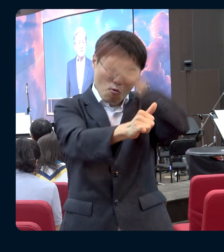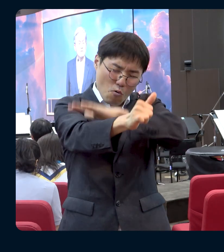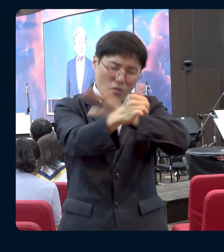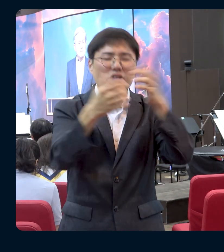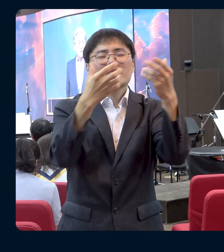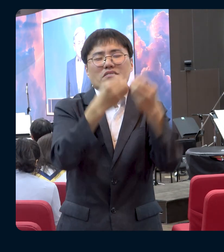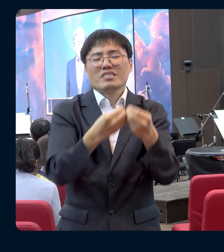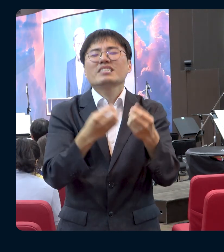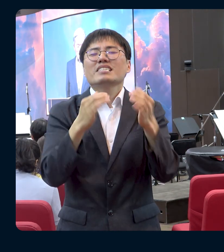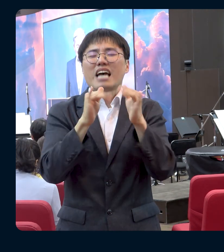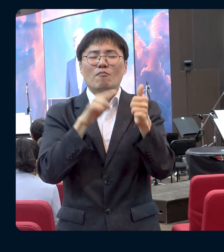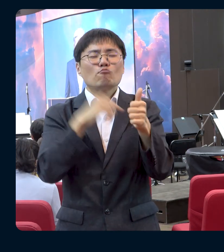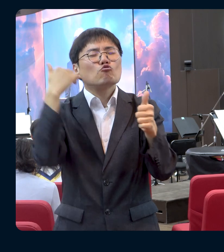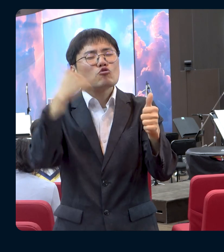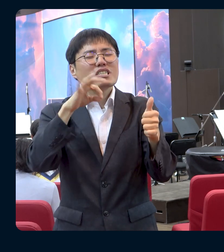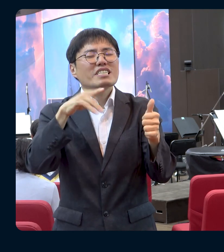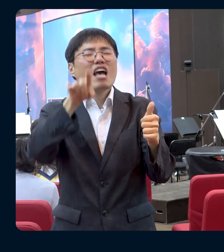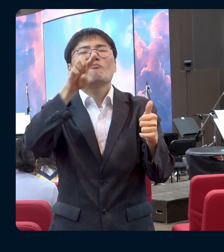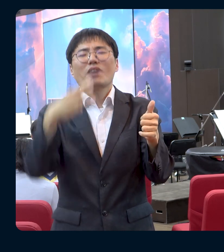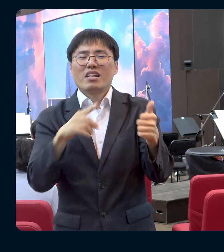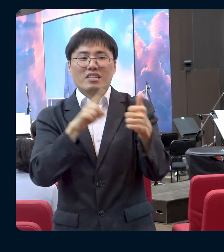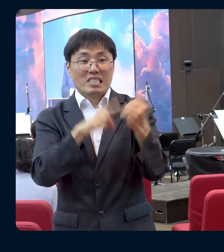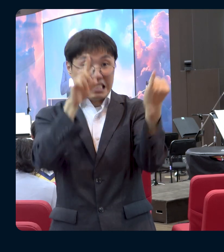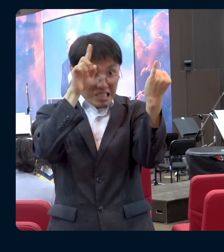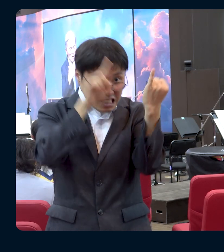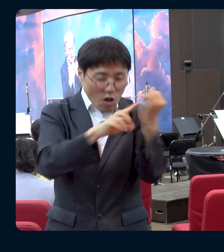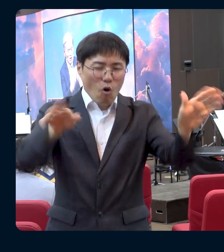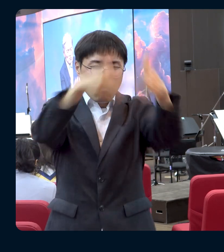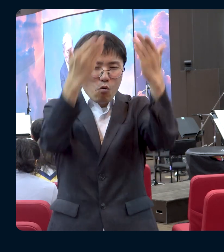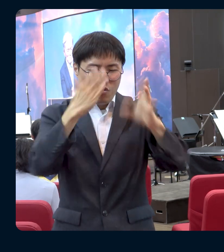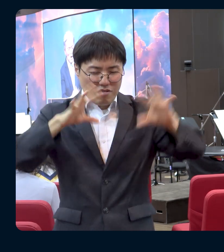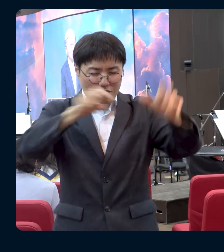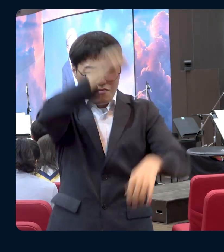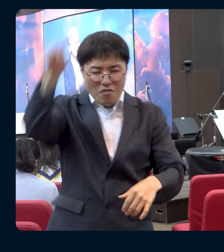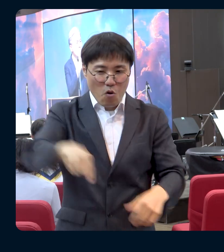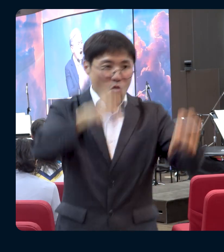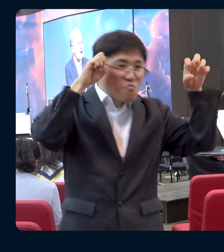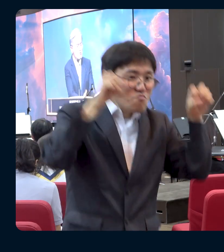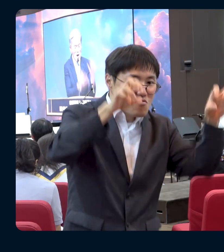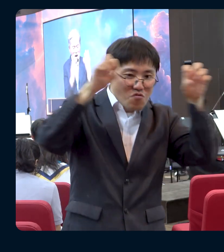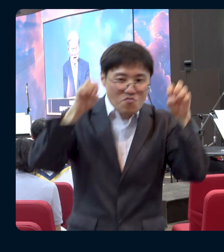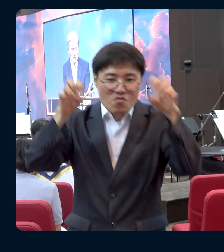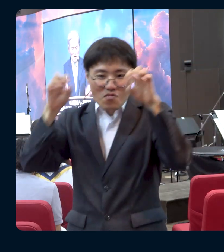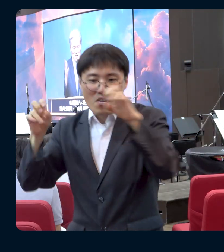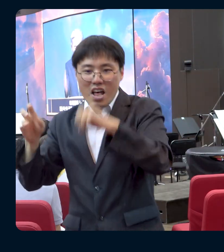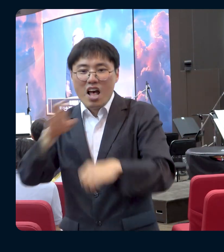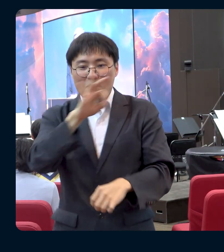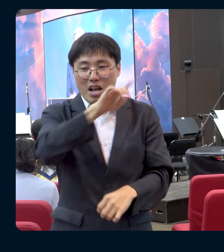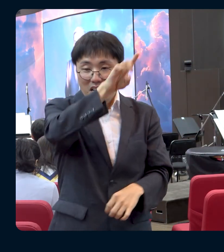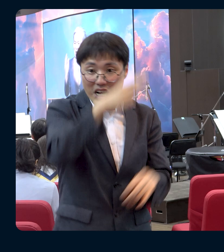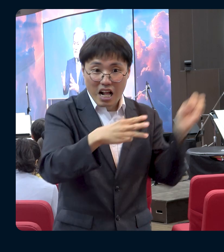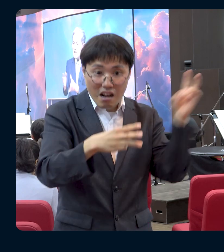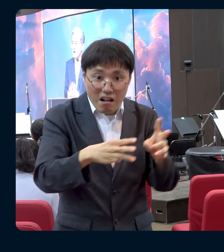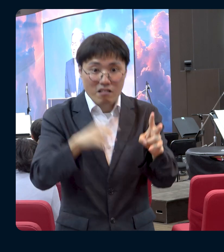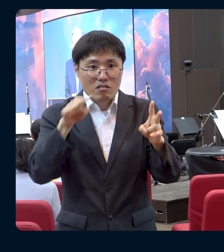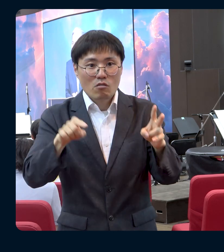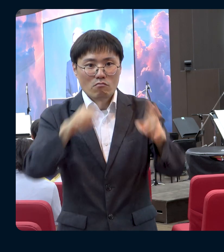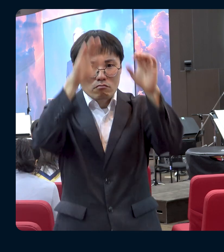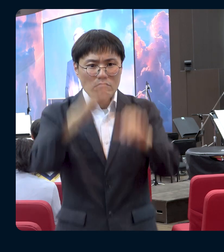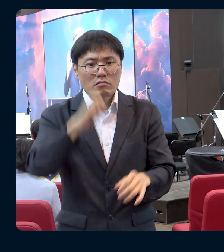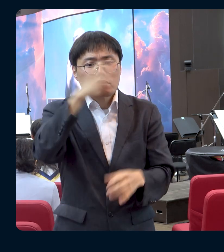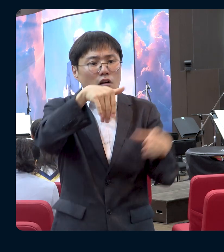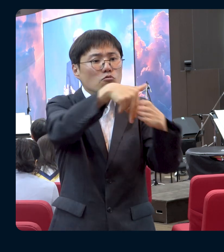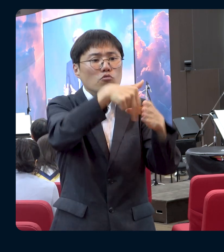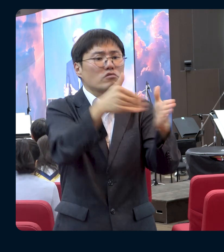그게 이세벨 아니에요. 예. 그녀가 온 이스라엘 가운데 전파하고 있는 바알과 아세라의 신앙은요, 단지